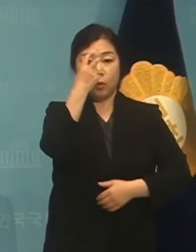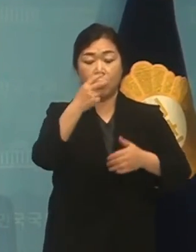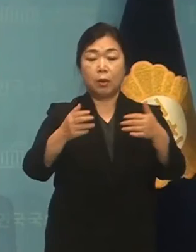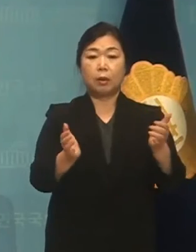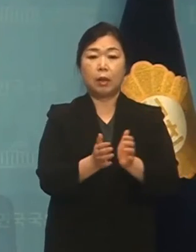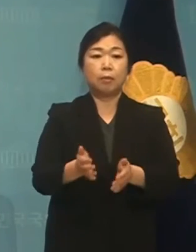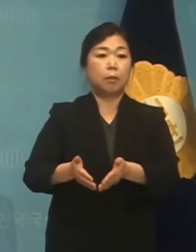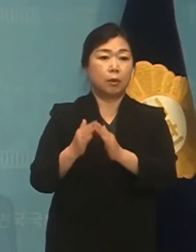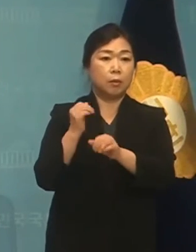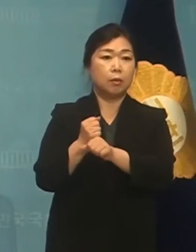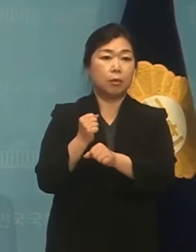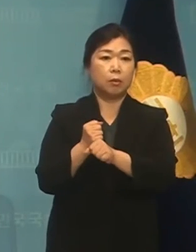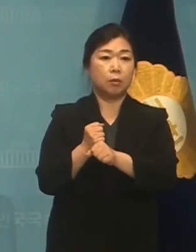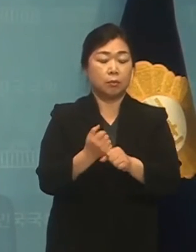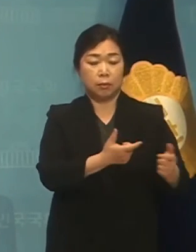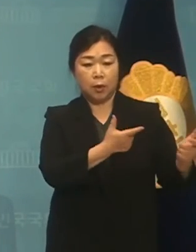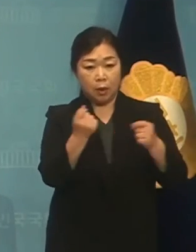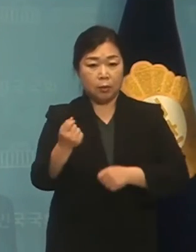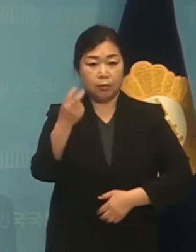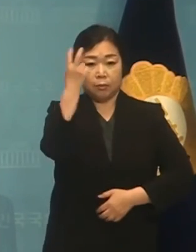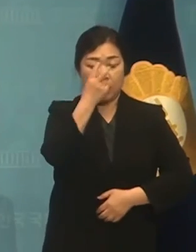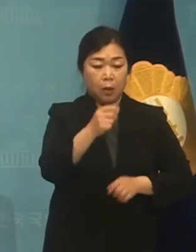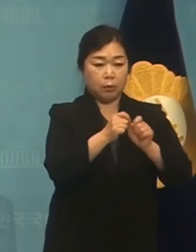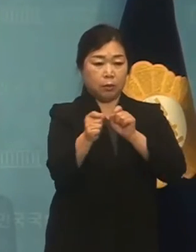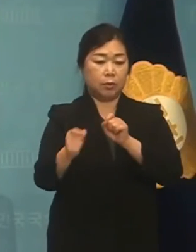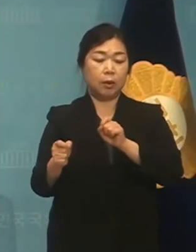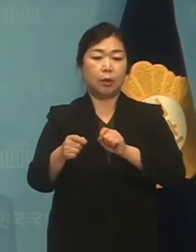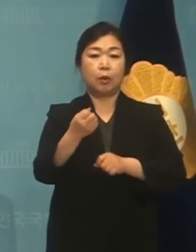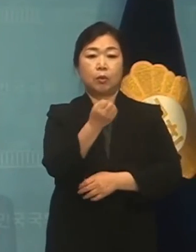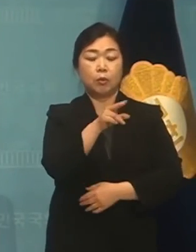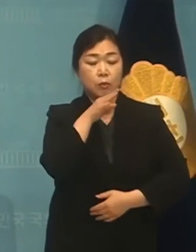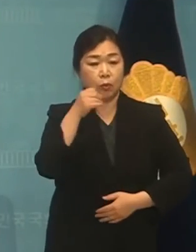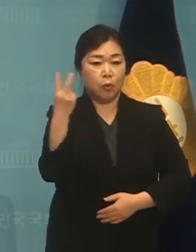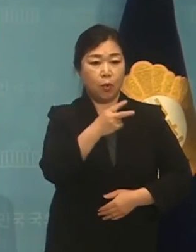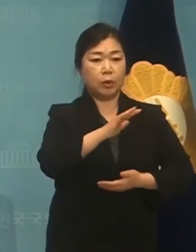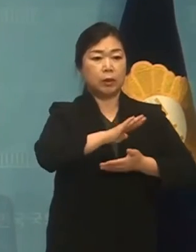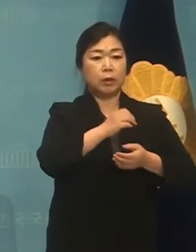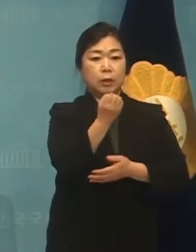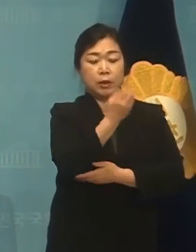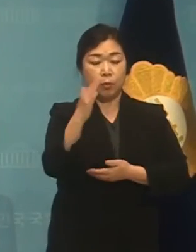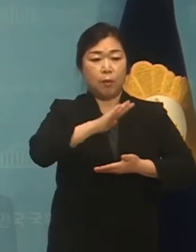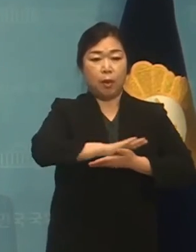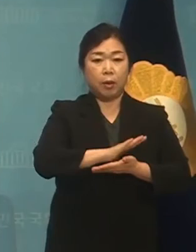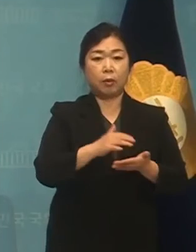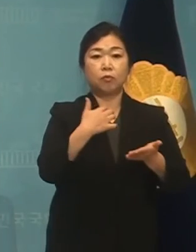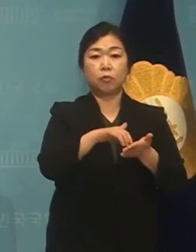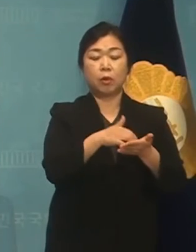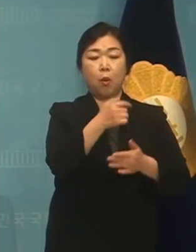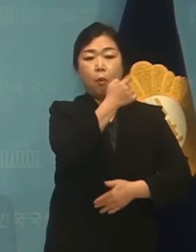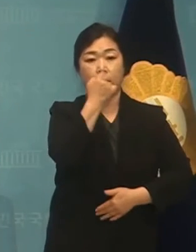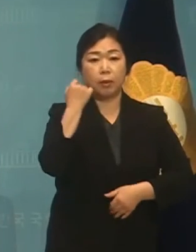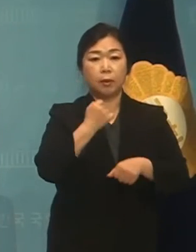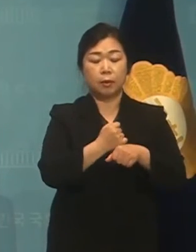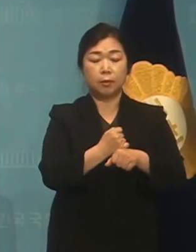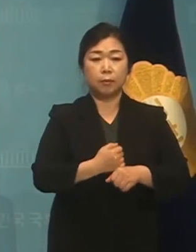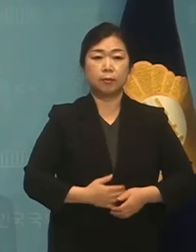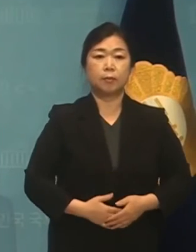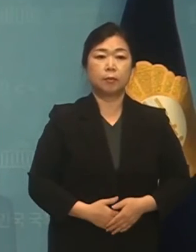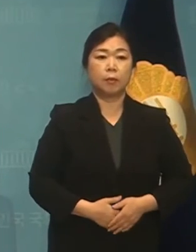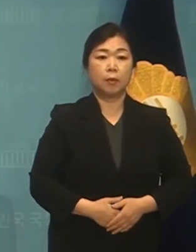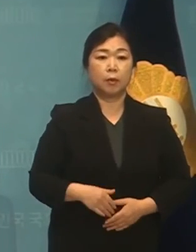공동조사단을 구성해 대대적인 지구 국가부서 실증 조사를 하겠다고 합니다.